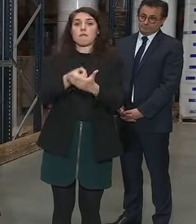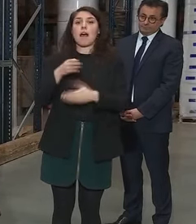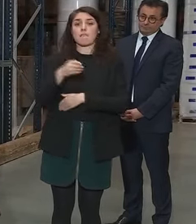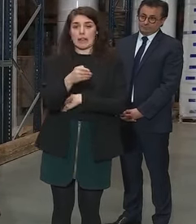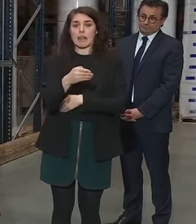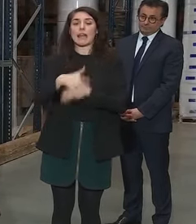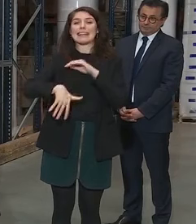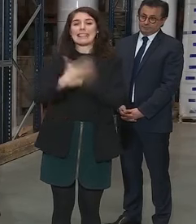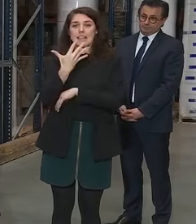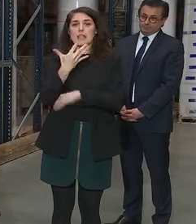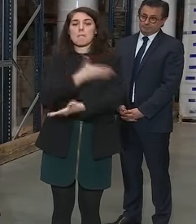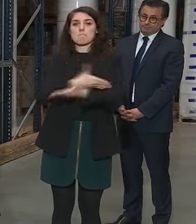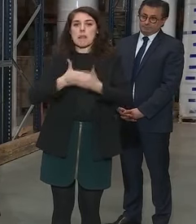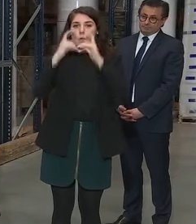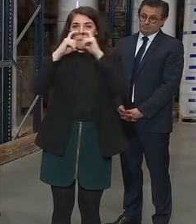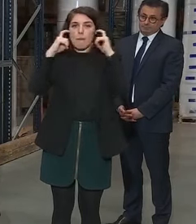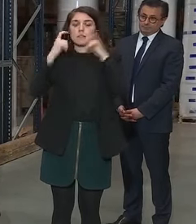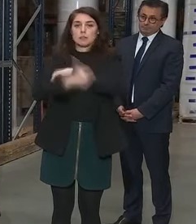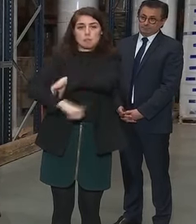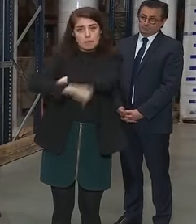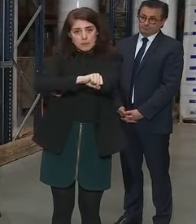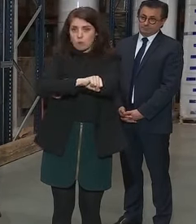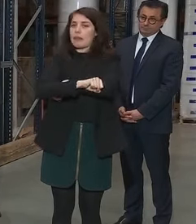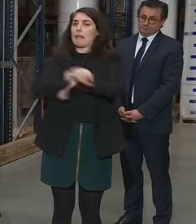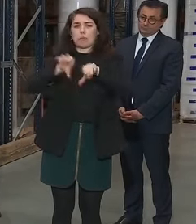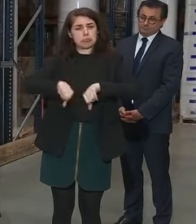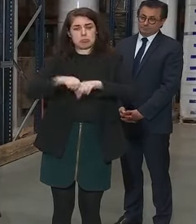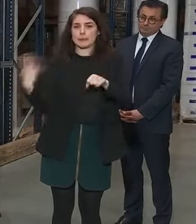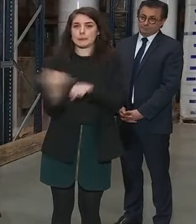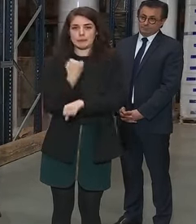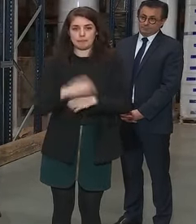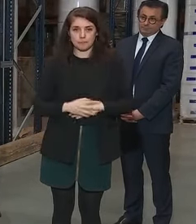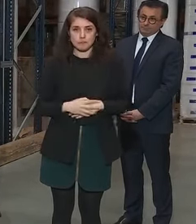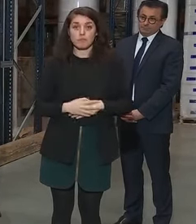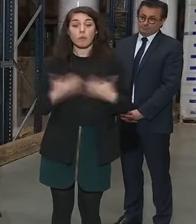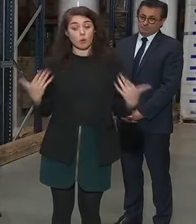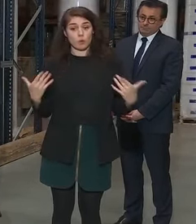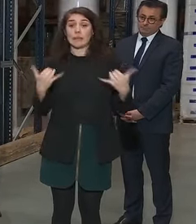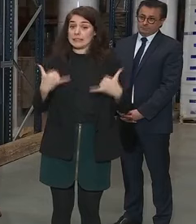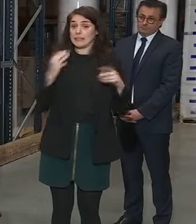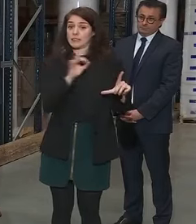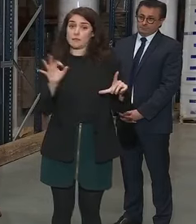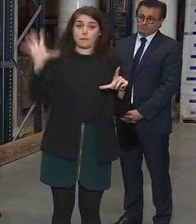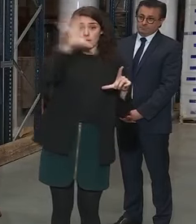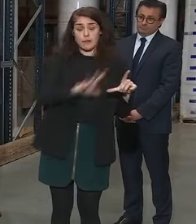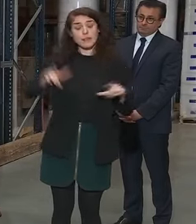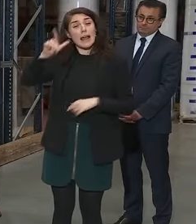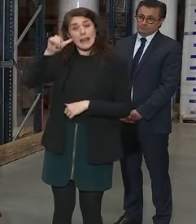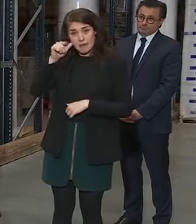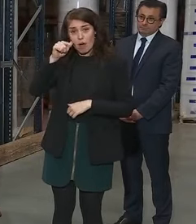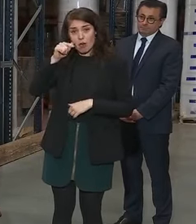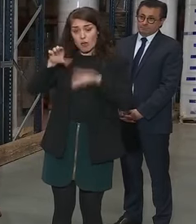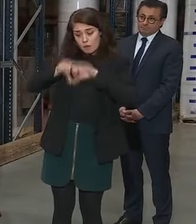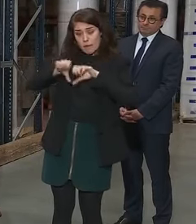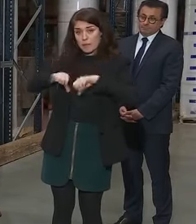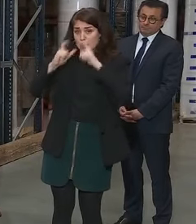masques par semaine. C'est donc un travail de reconquête d'une production nationale, d'une avancée, qui n'est possible aussi que